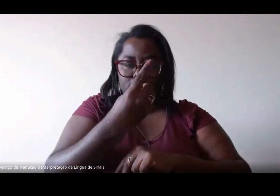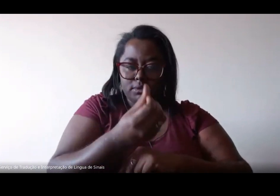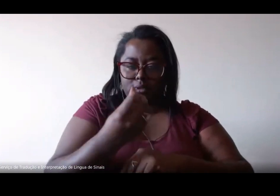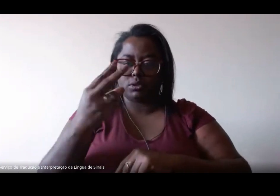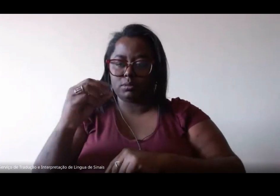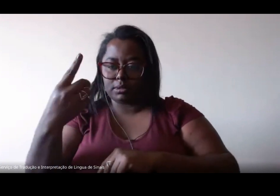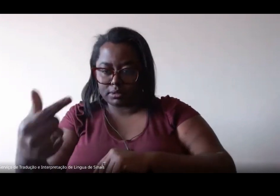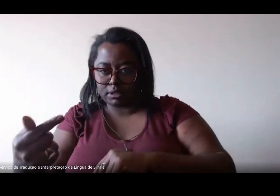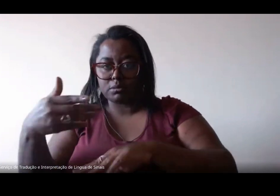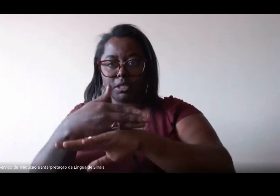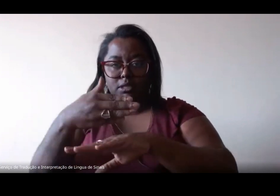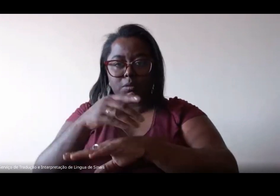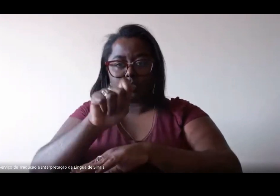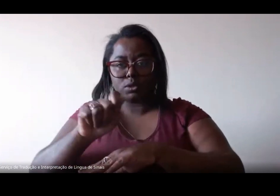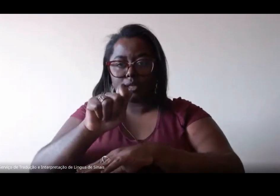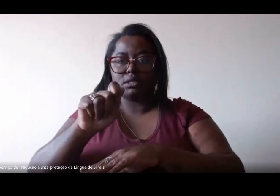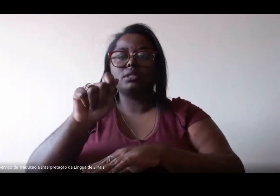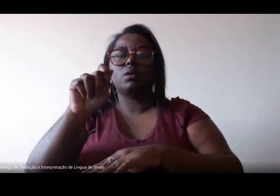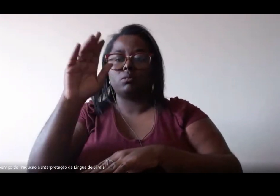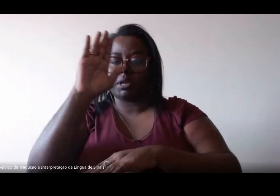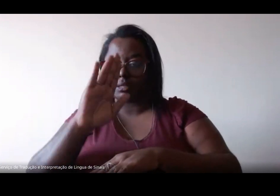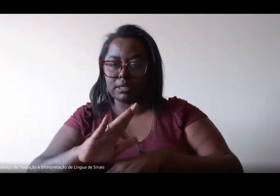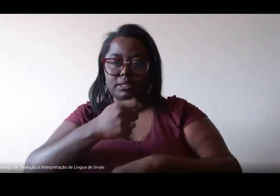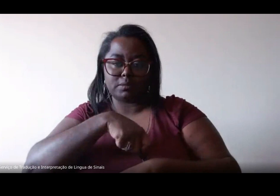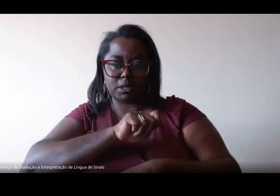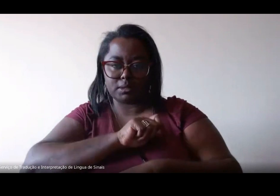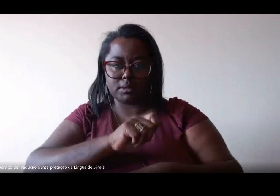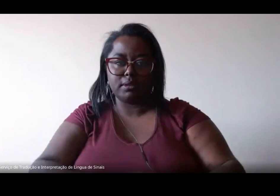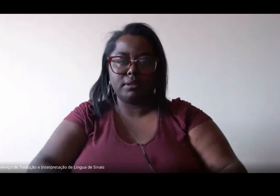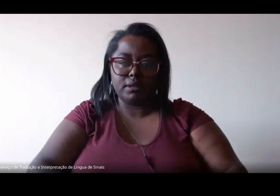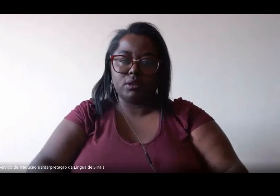Professores de Espanhol do Estado de São Paulo e da Associação Brasileira de Hispanistas.